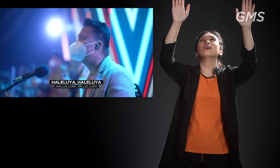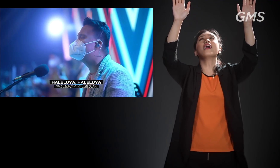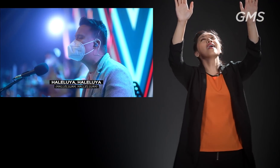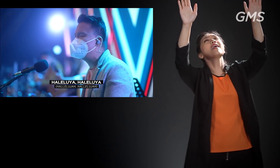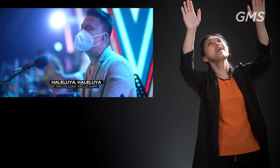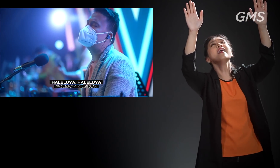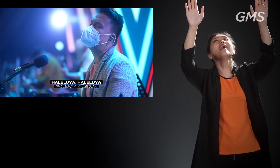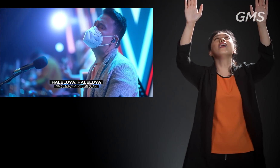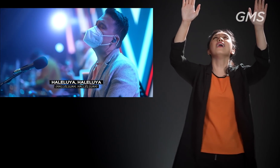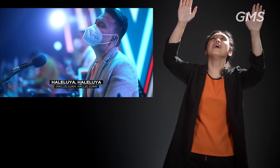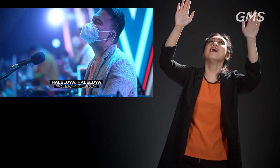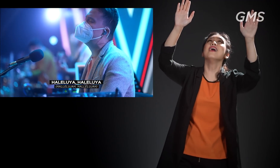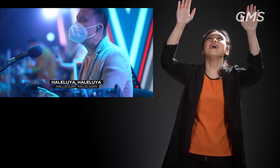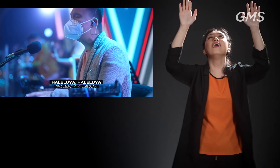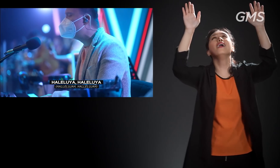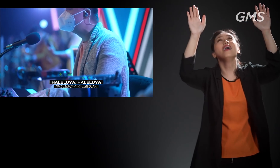Haleluya.